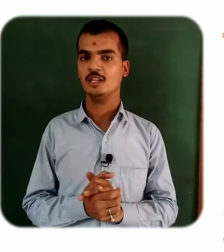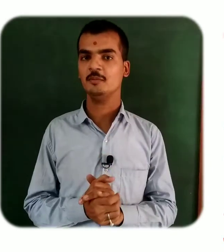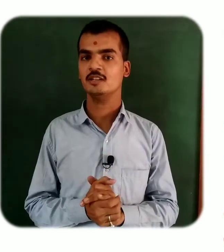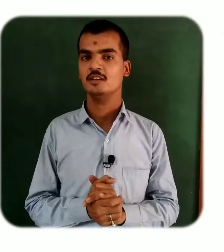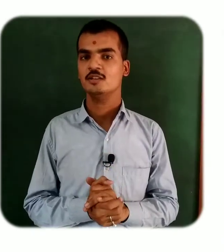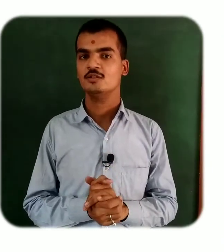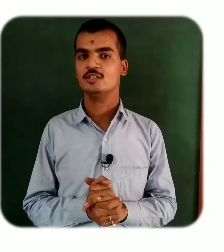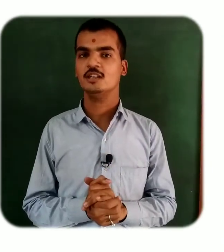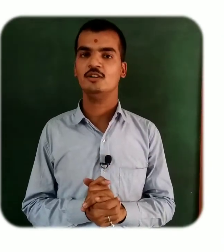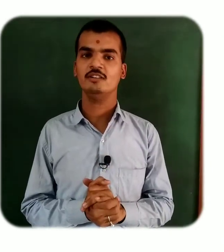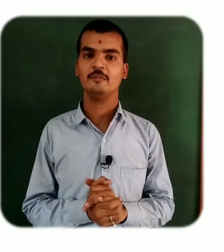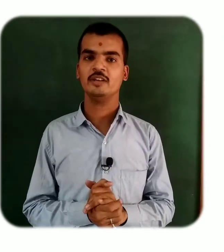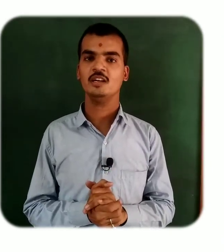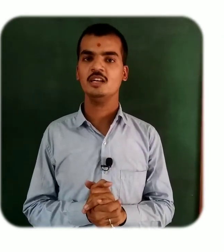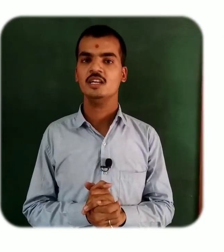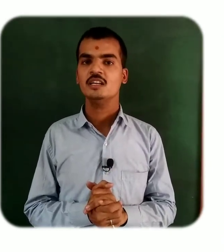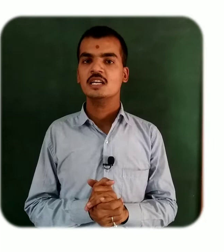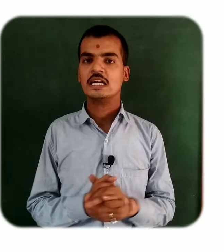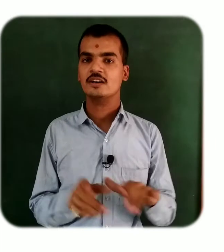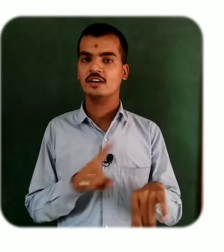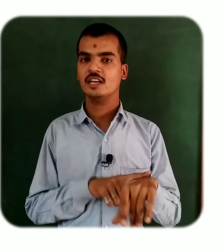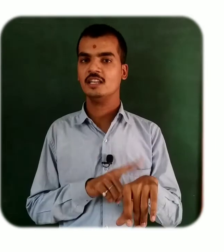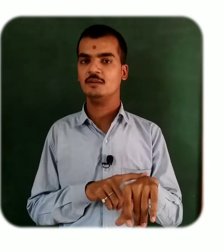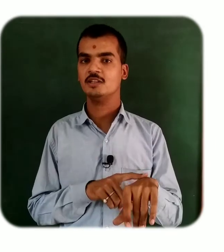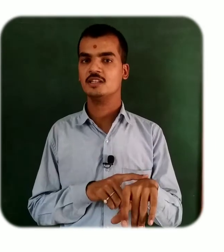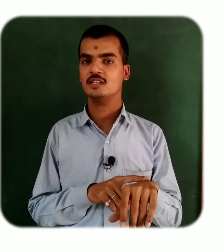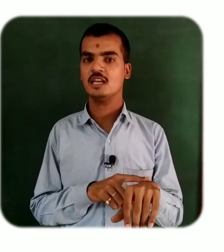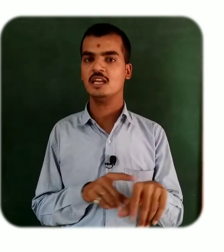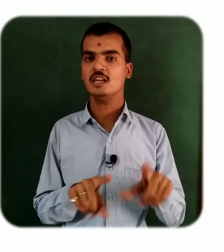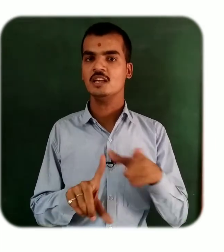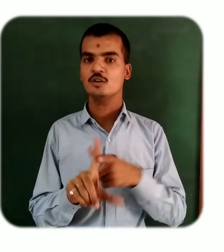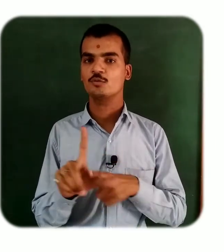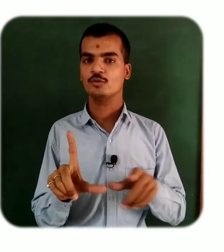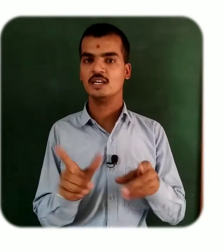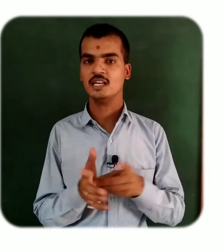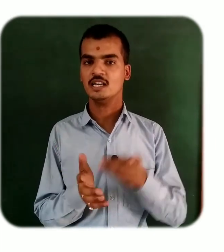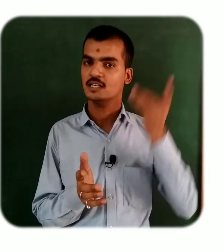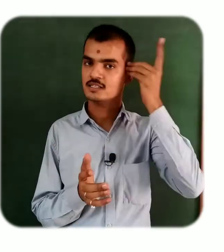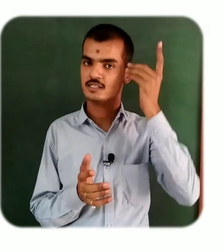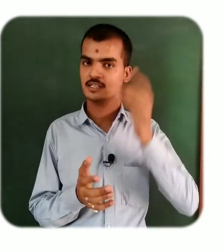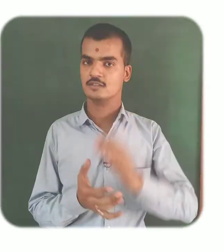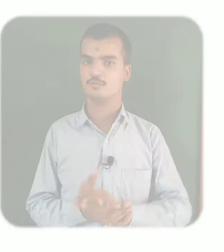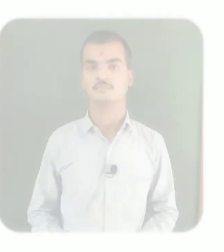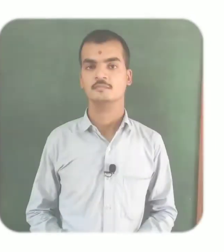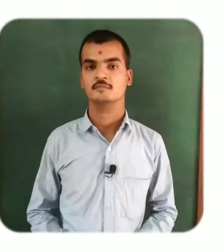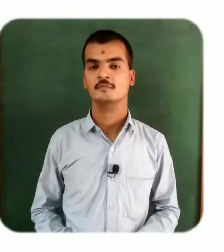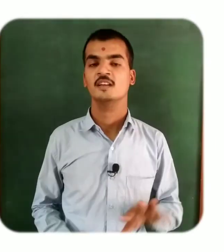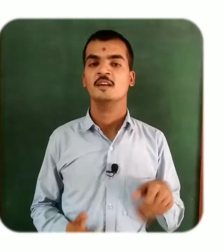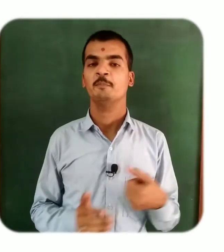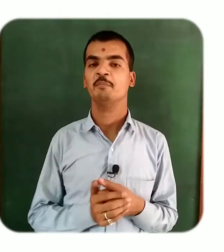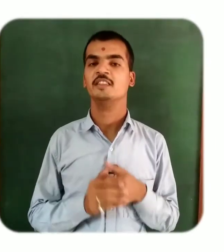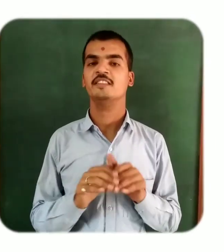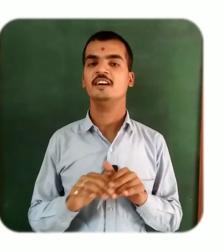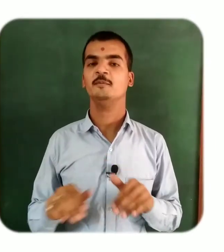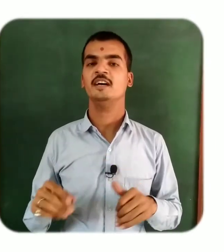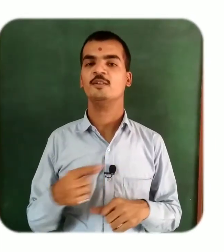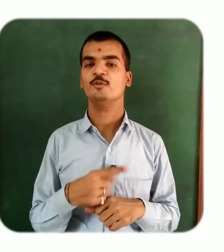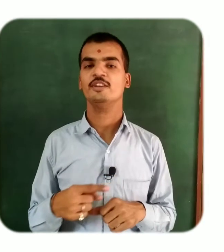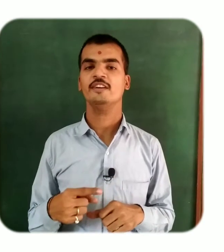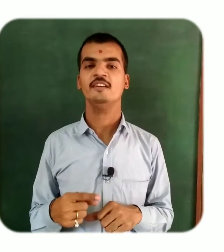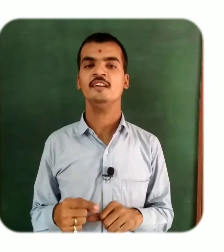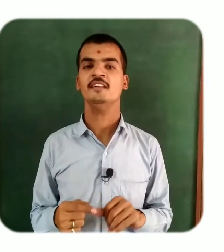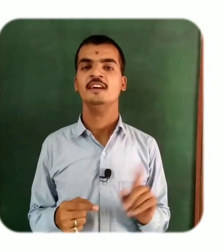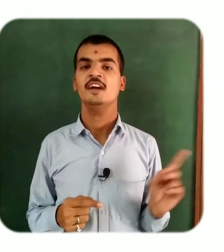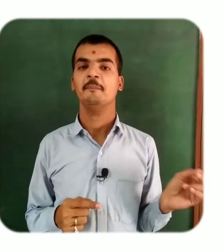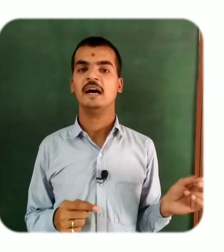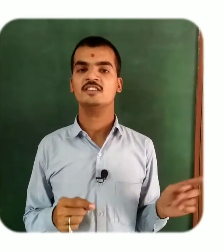હોય, બરાબર? તો ચાલો હવે આપણે ઘડિયાળની મદદથી ખૂણા શીખીશું. બધા